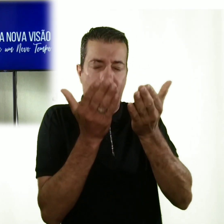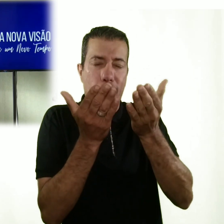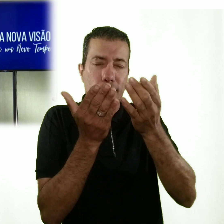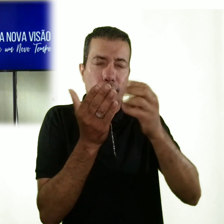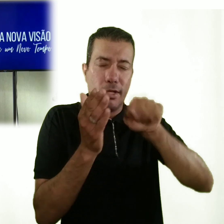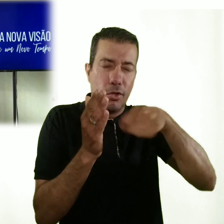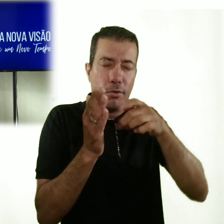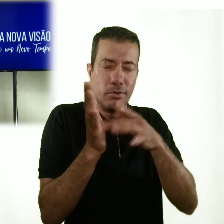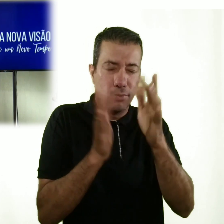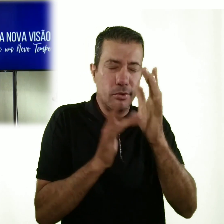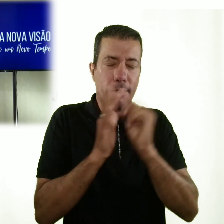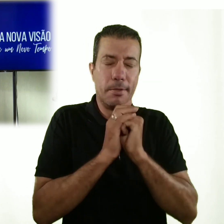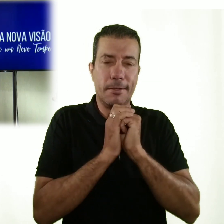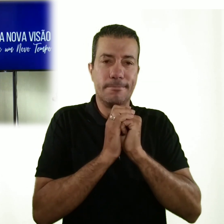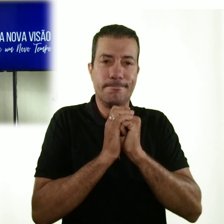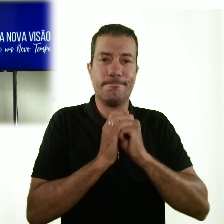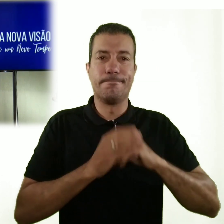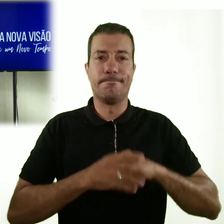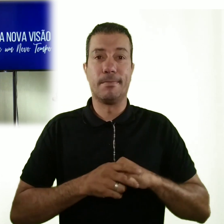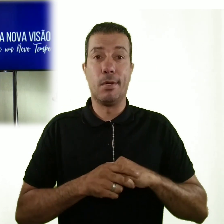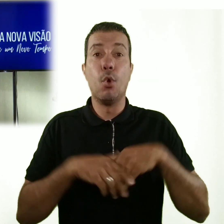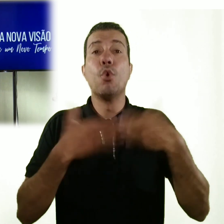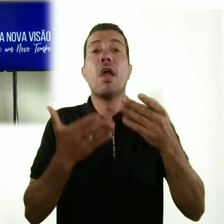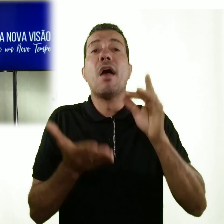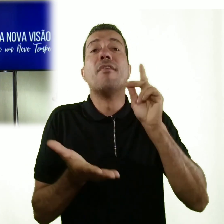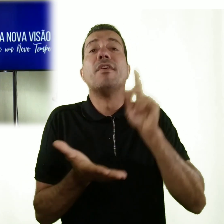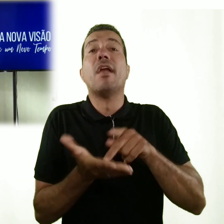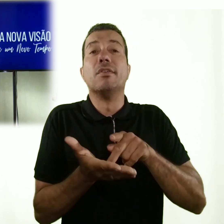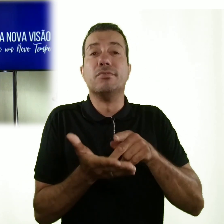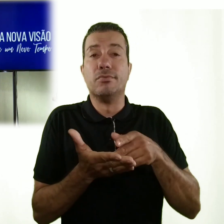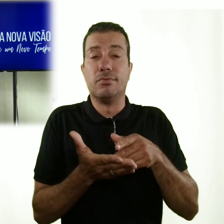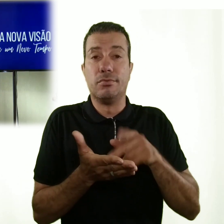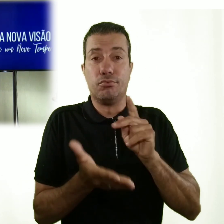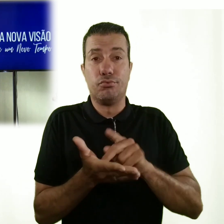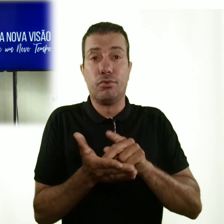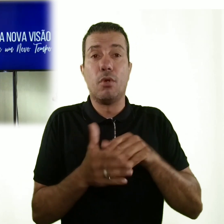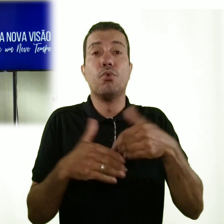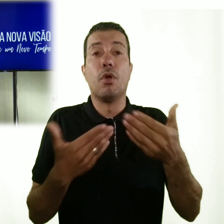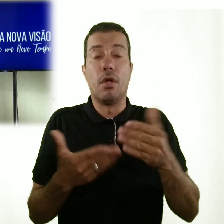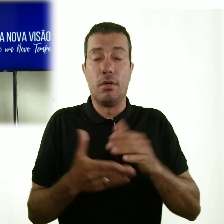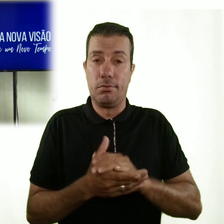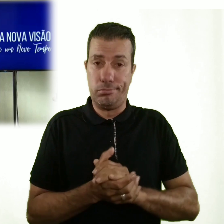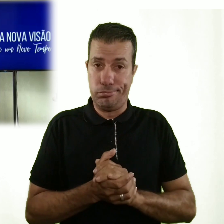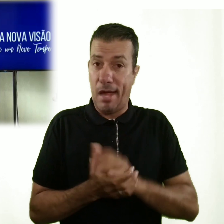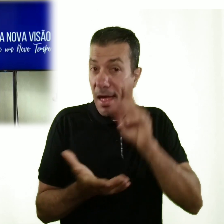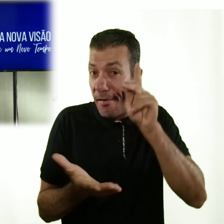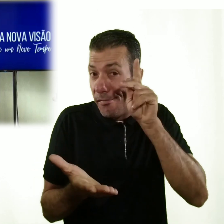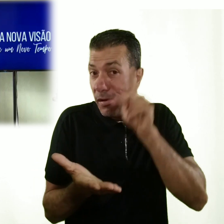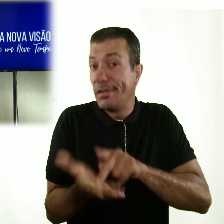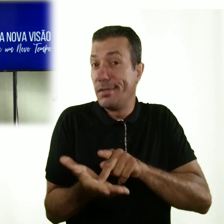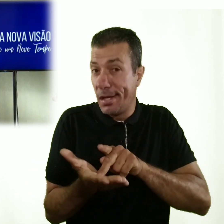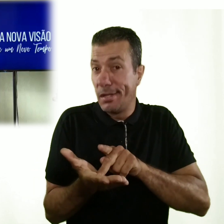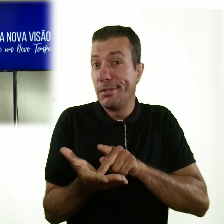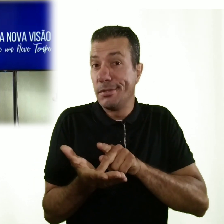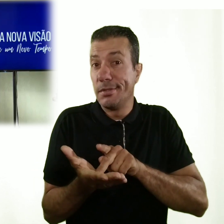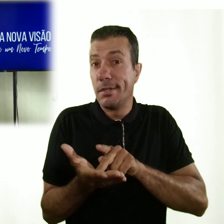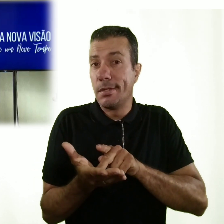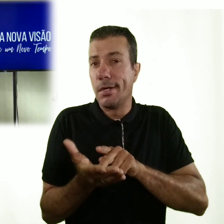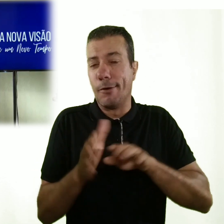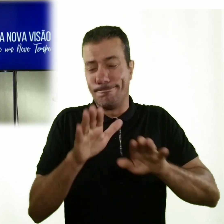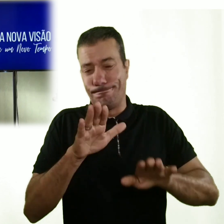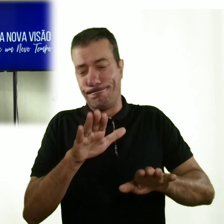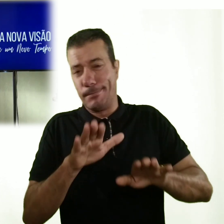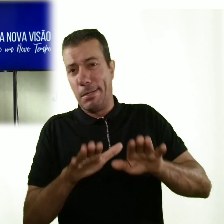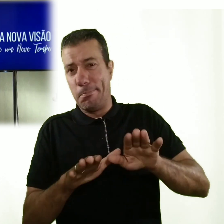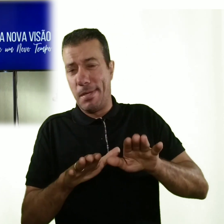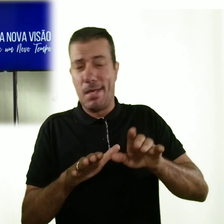Amém. O que é a verdade, gente? A verdade, hoje em dia, depende do ponto de